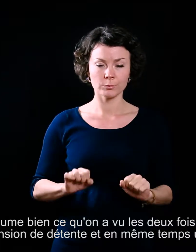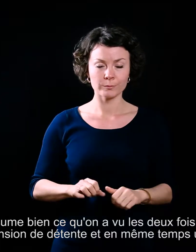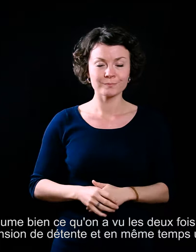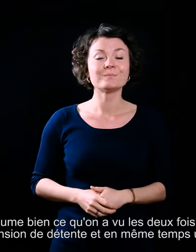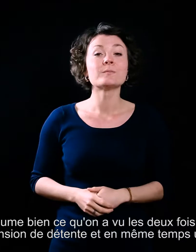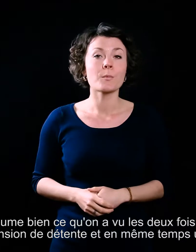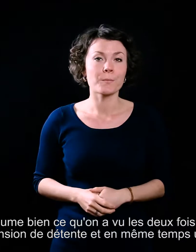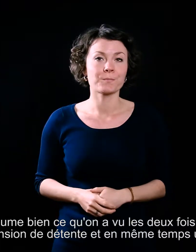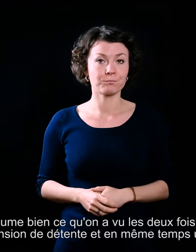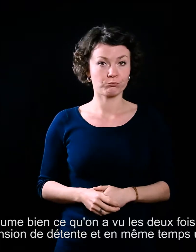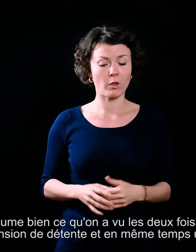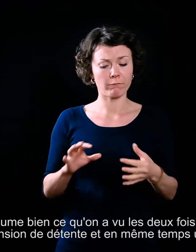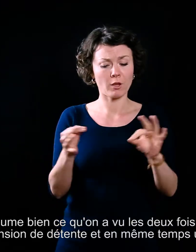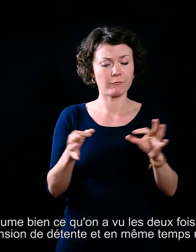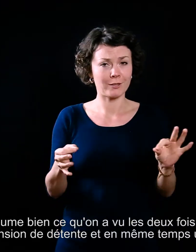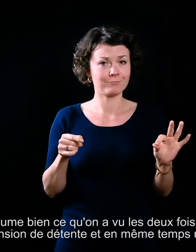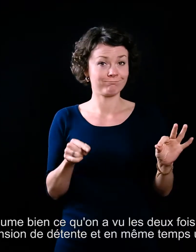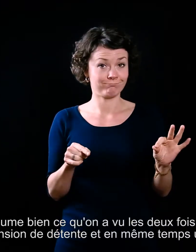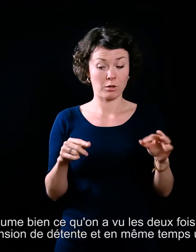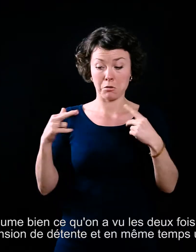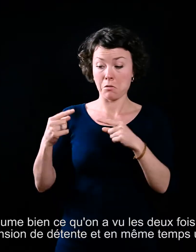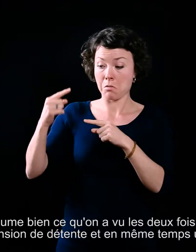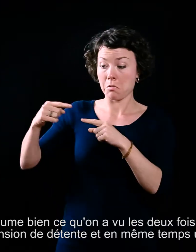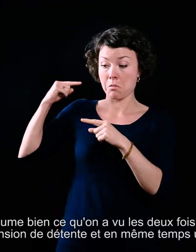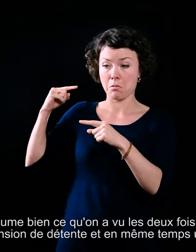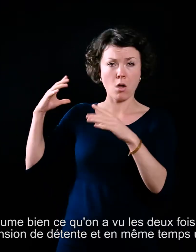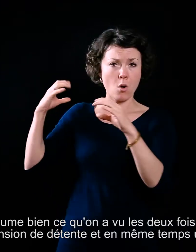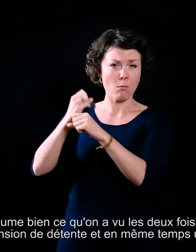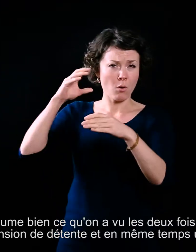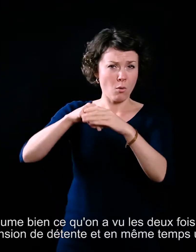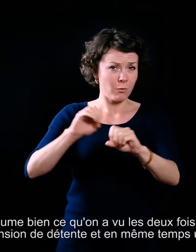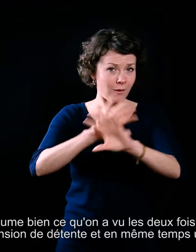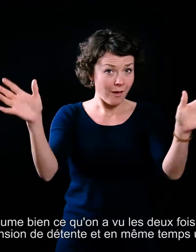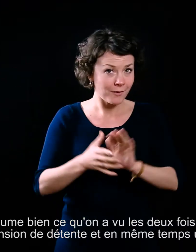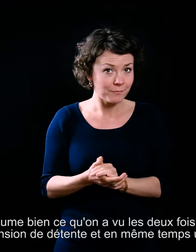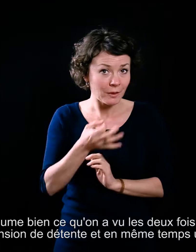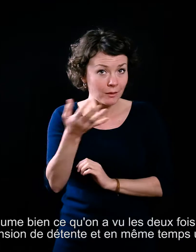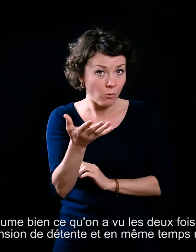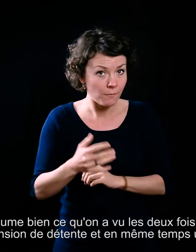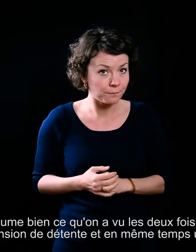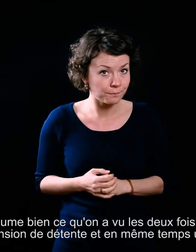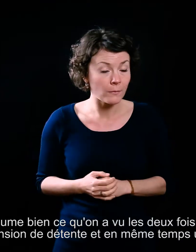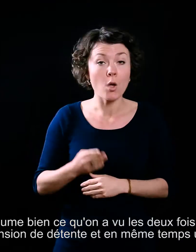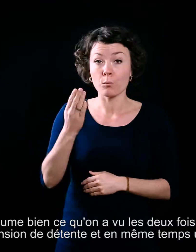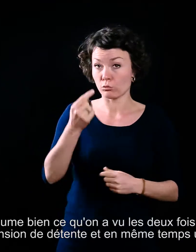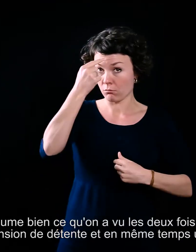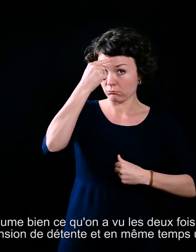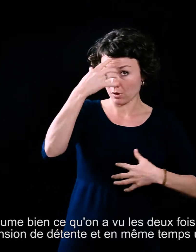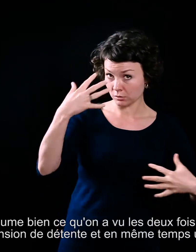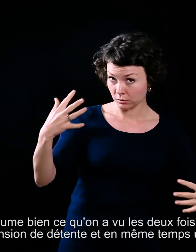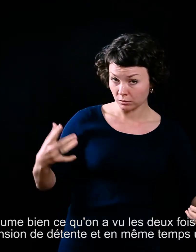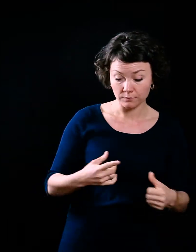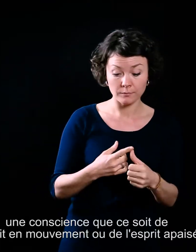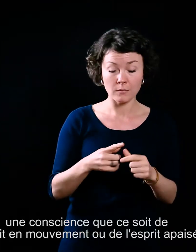Ce court texte résume bien ce qu'on a vu les deux fois précédentes, à la fois une dimension de détente et en même temps